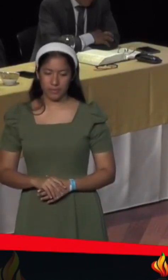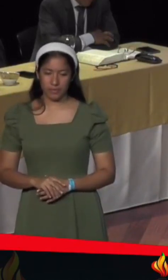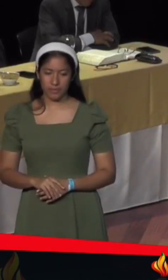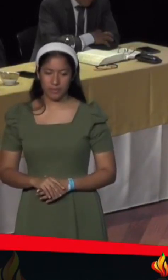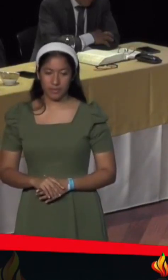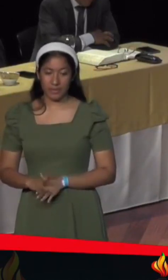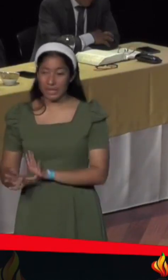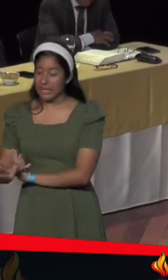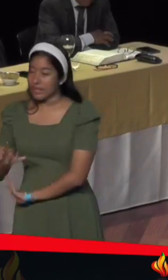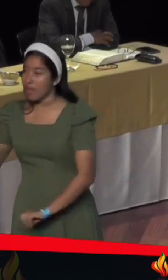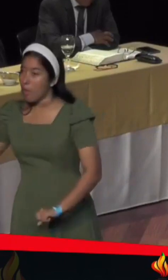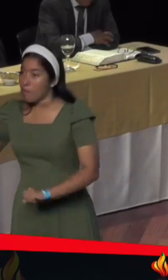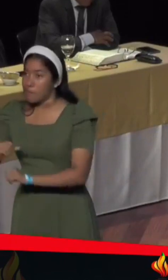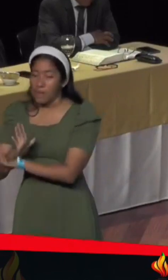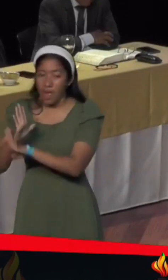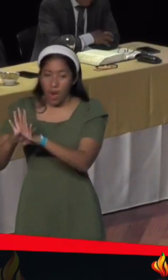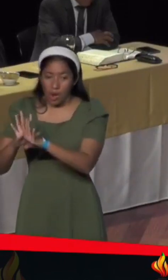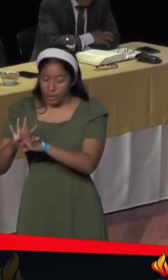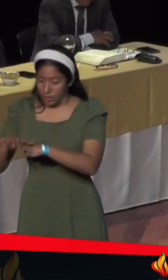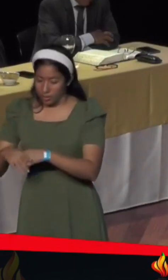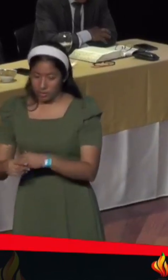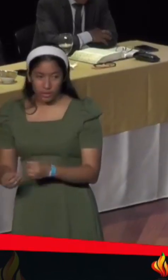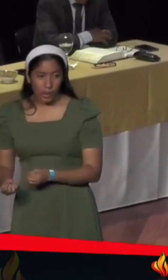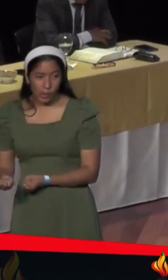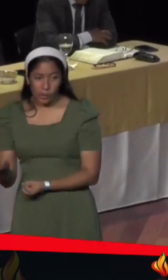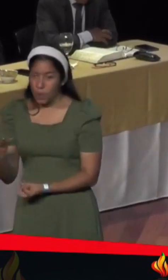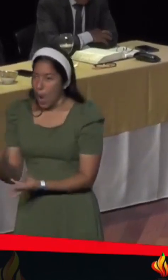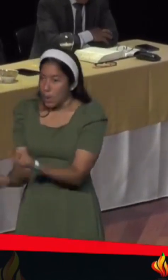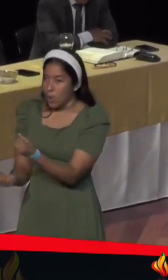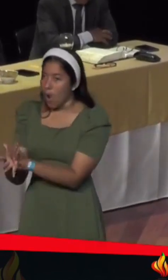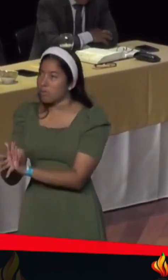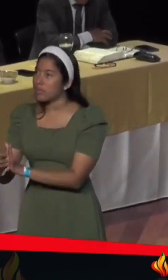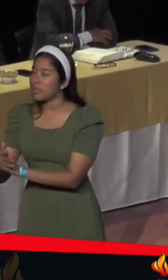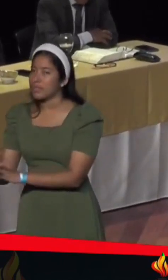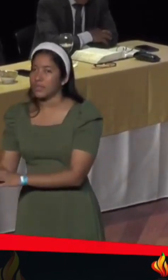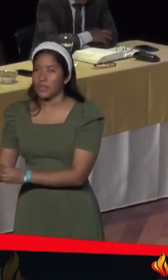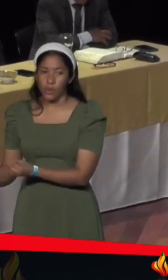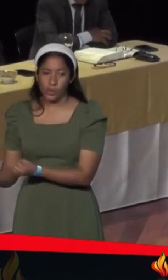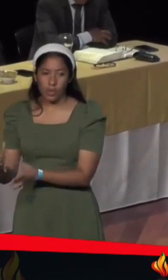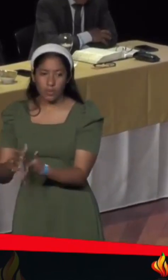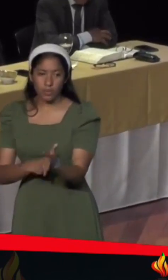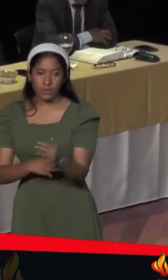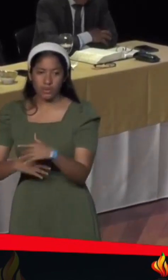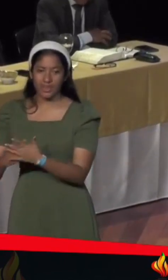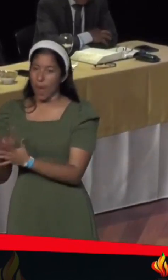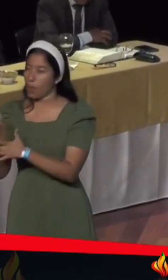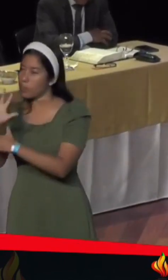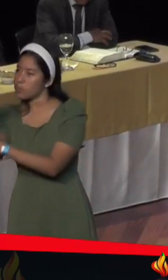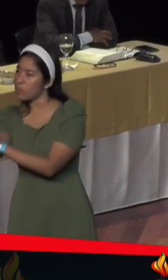Desde la mañana la zarza haciéndole señas a Moisés. Se mueven las zarzas.